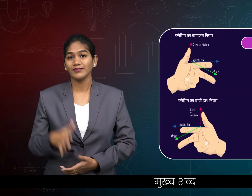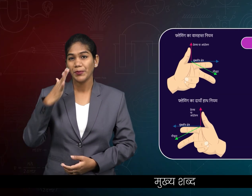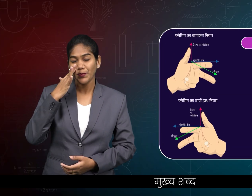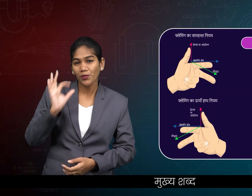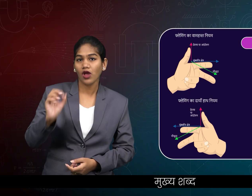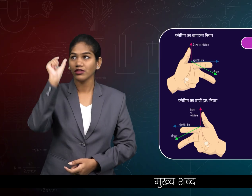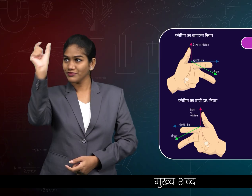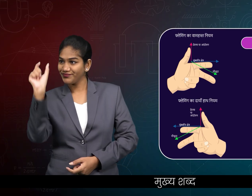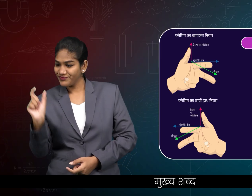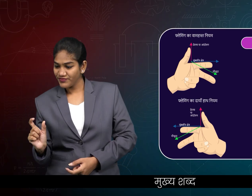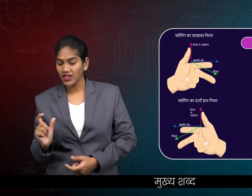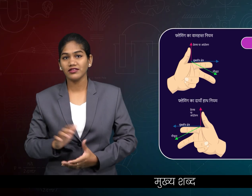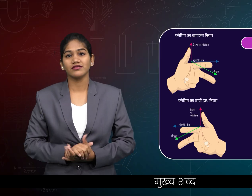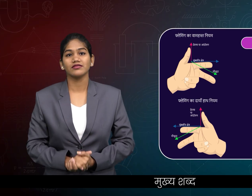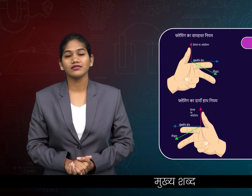मुख्य शब्द।